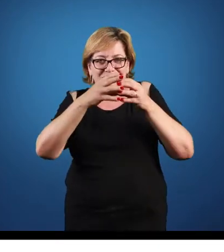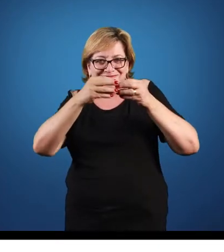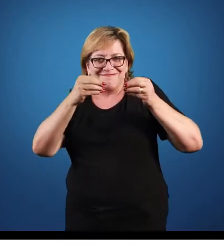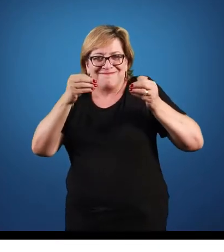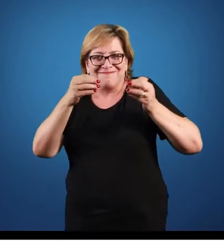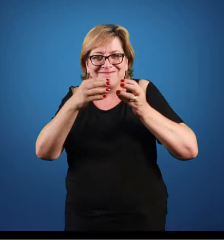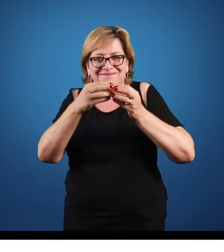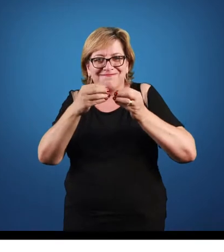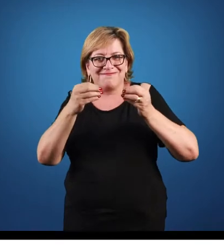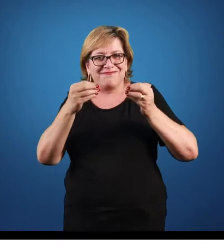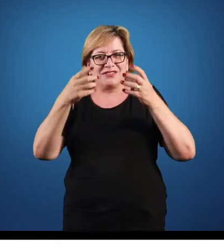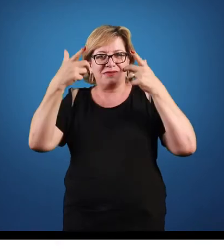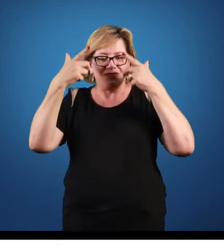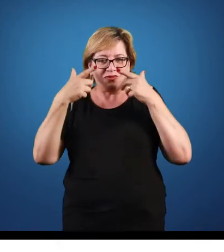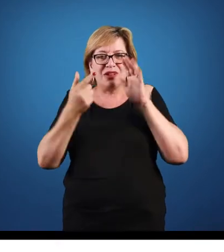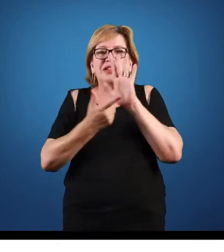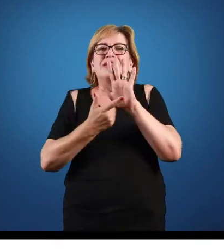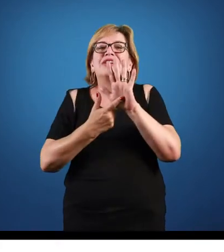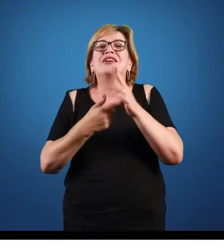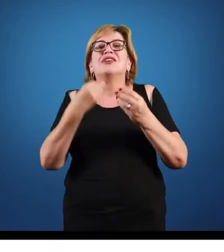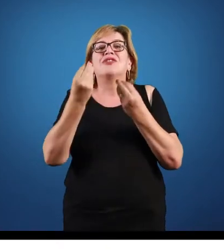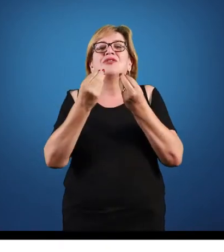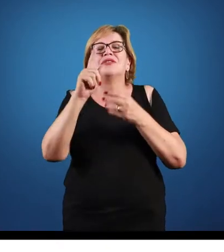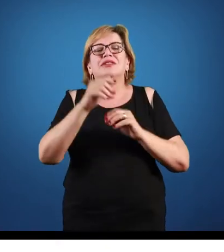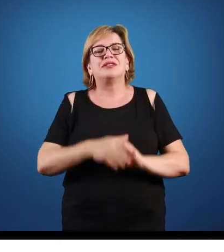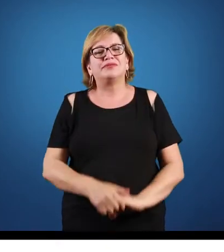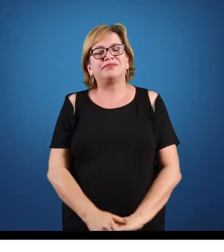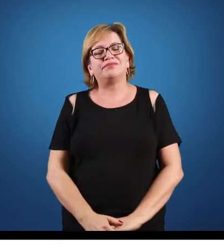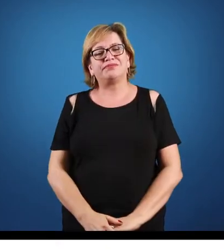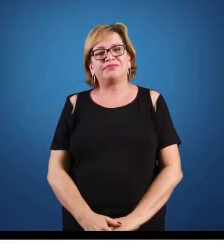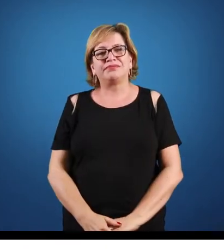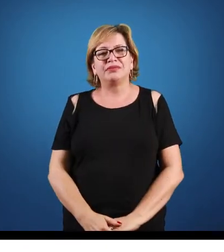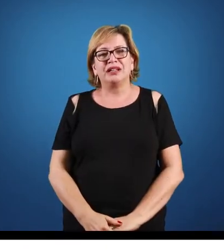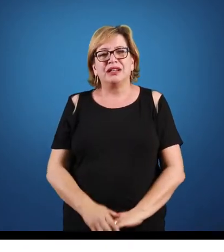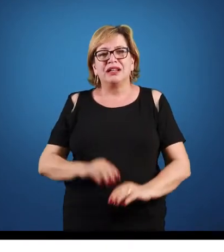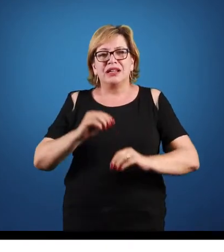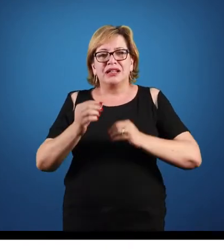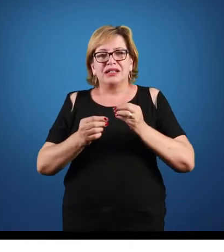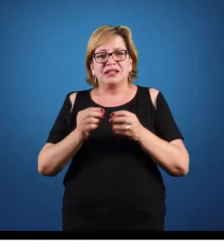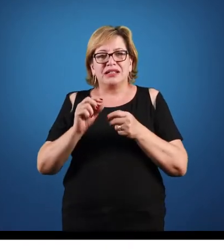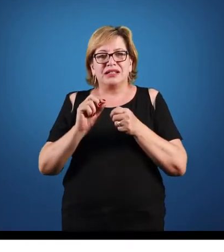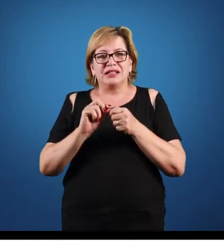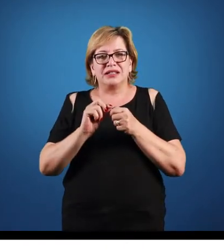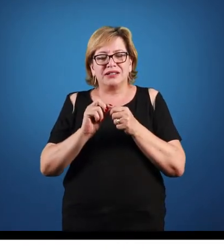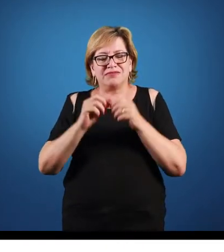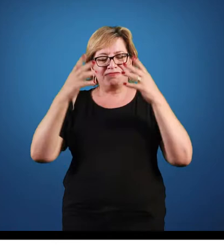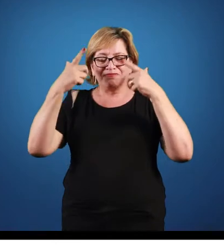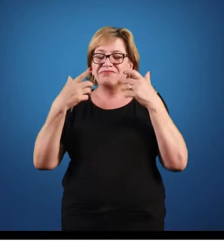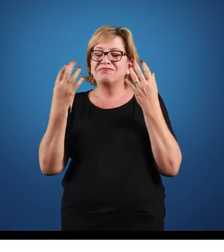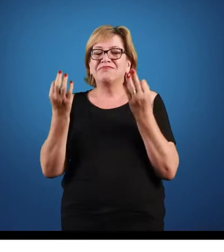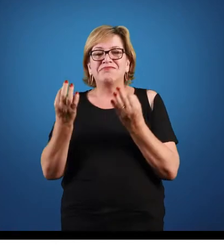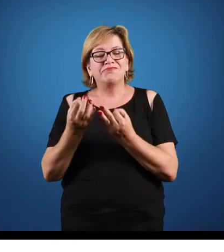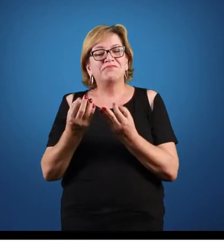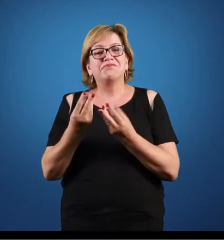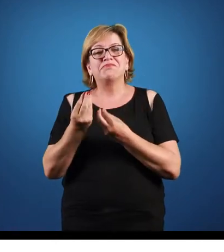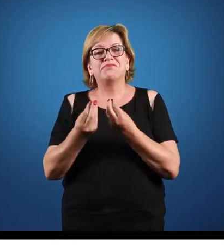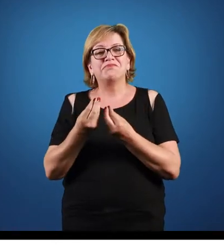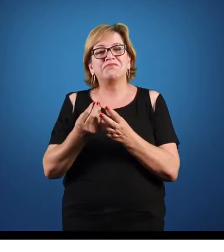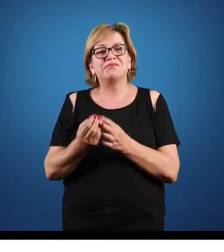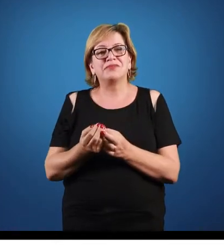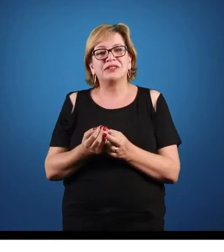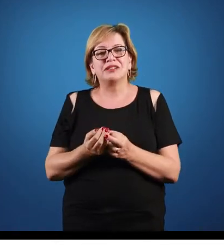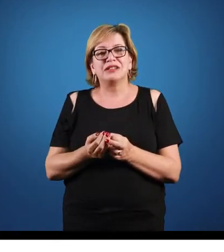a inveja e produzirem como é que então daí ele ficar ele fica à vontade em sair